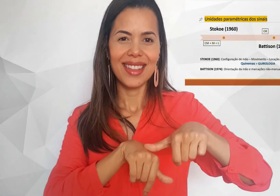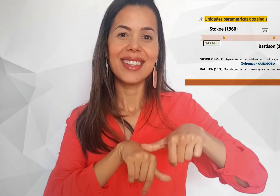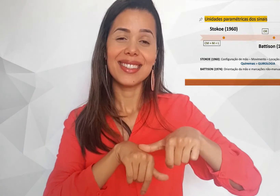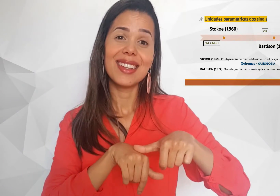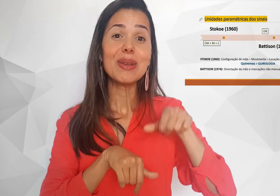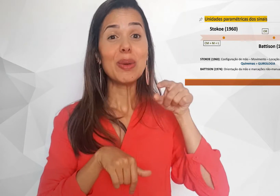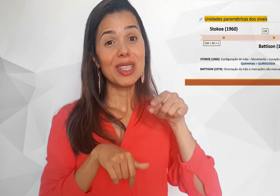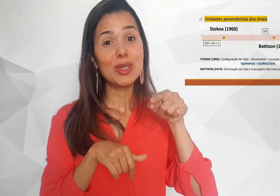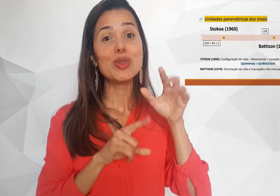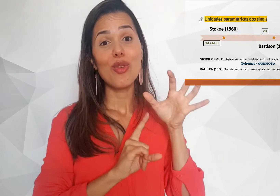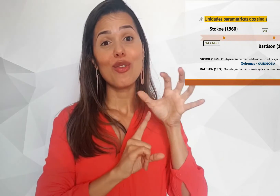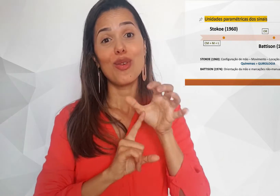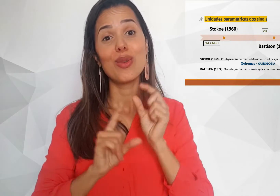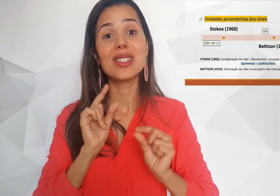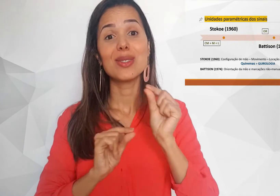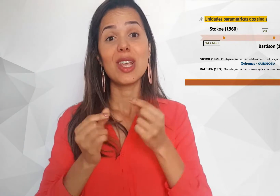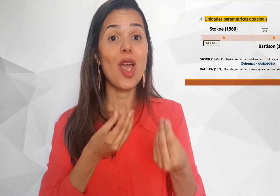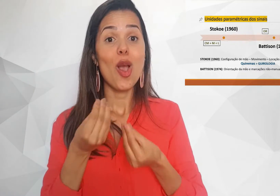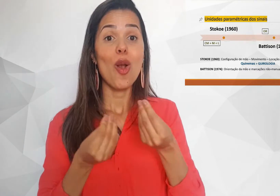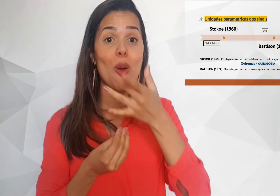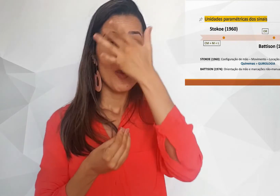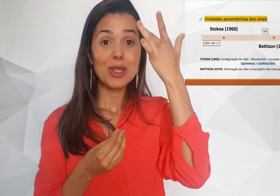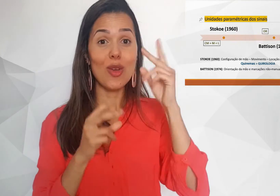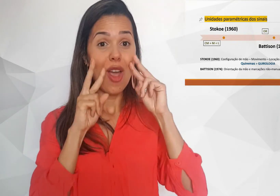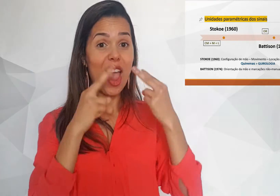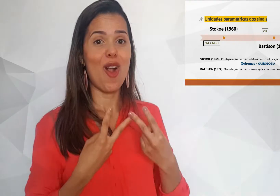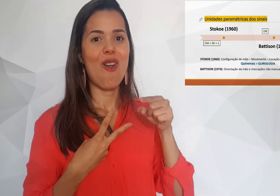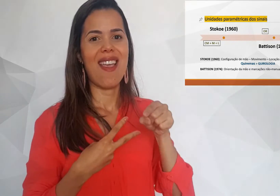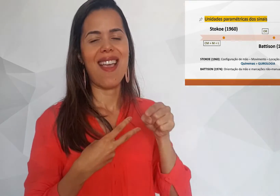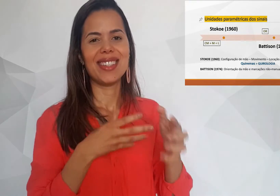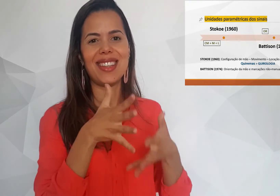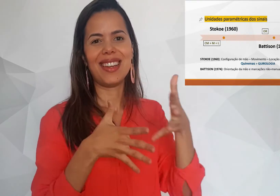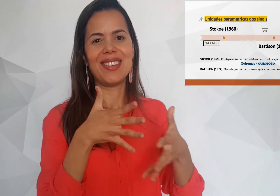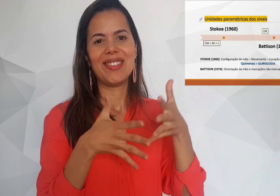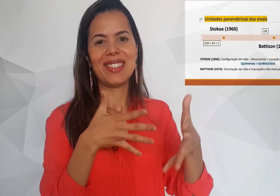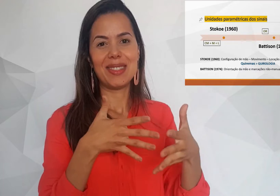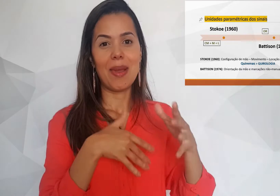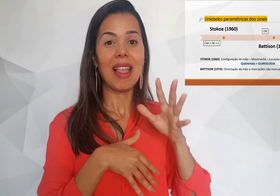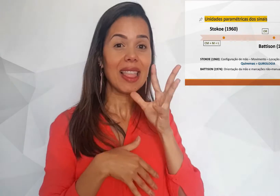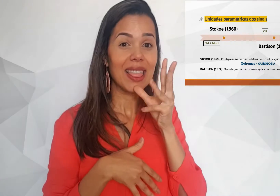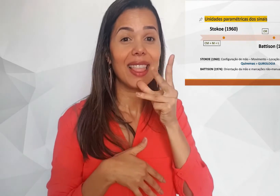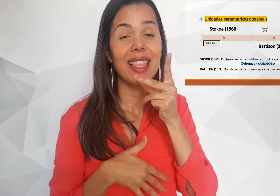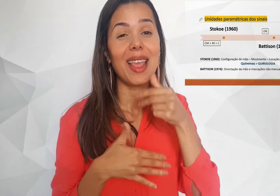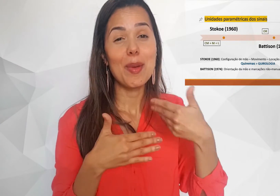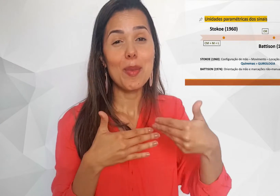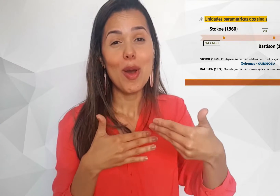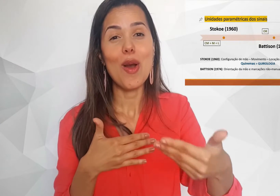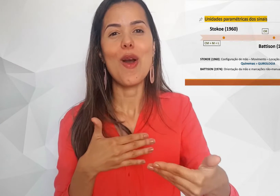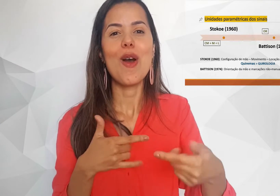produção acadêmica, né? Isso vai refletir, inclusive, na forma de reconhecimento dessas línguas enquanto